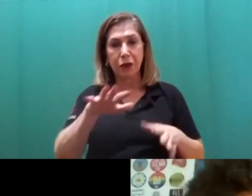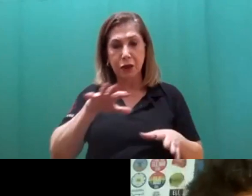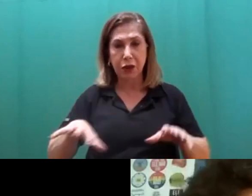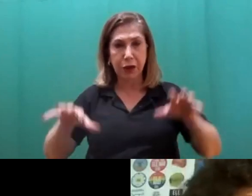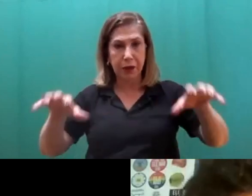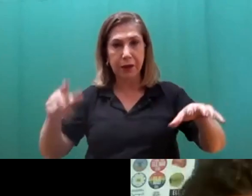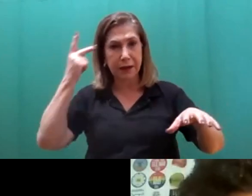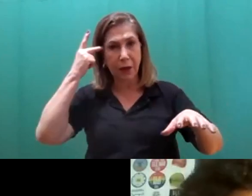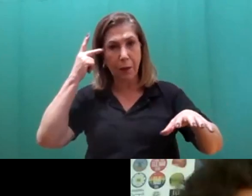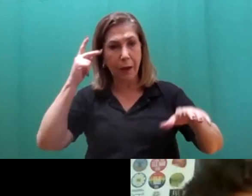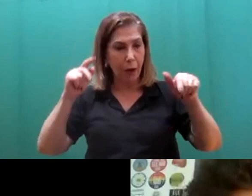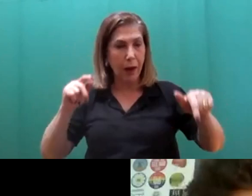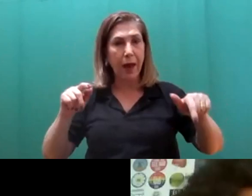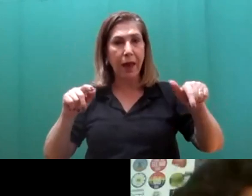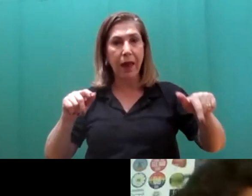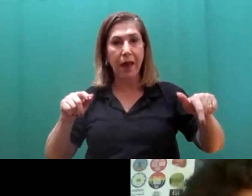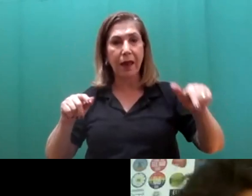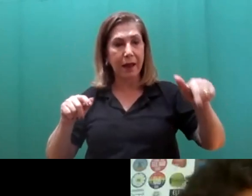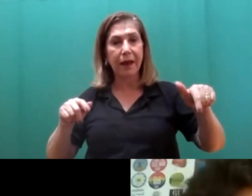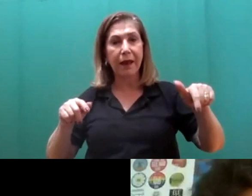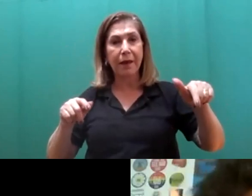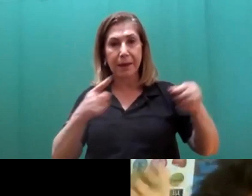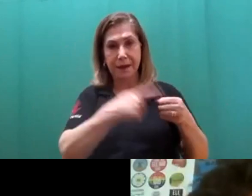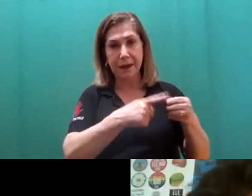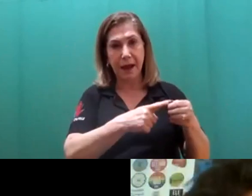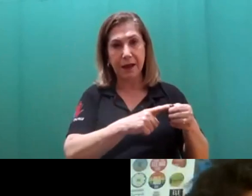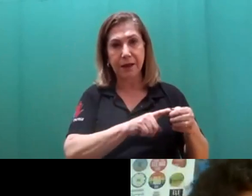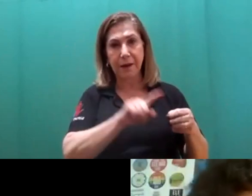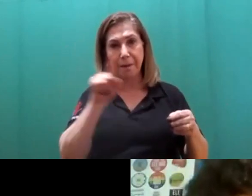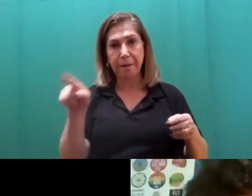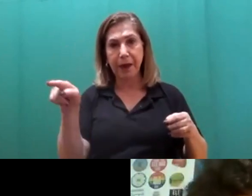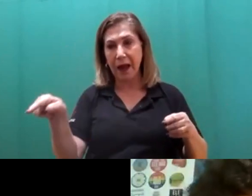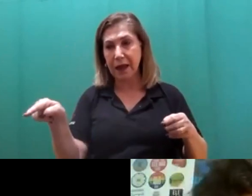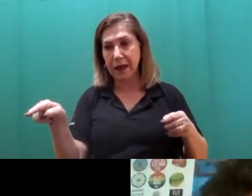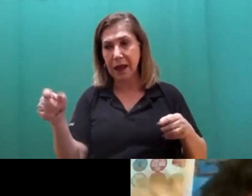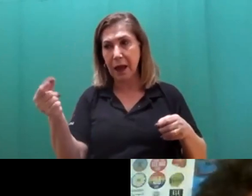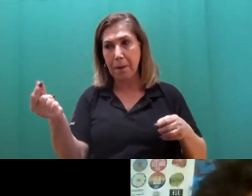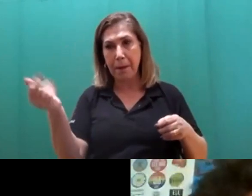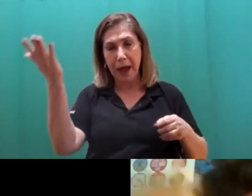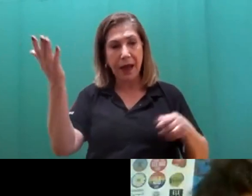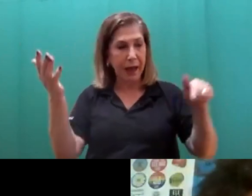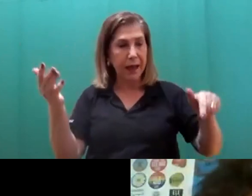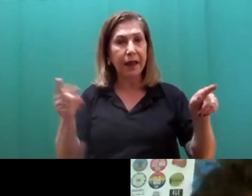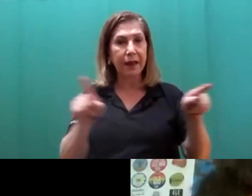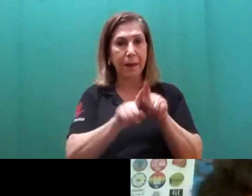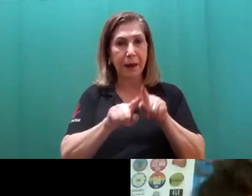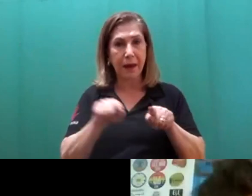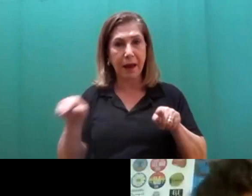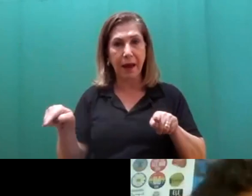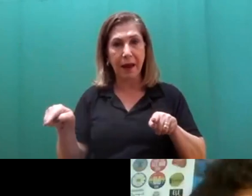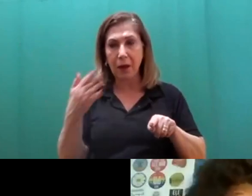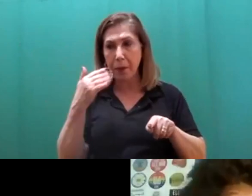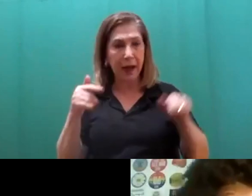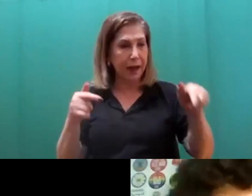Paulo, mas eu vivo exatamente o que acontece em São Paulo. Se o preço lá aumenta, aumenta aqui. Se lá sobe comida, aqui não tem abastecimento.